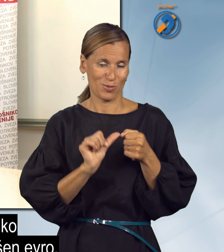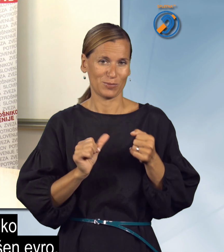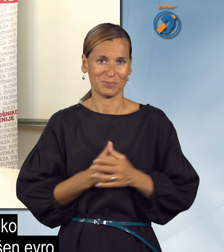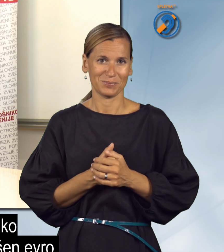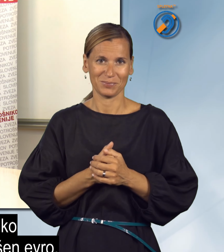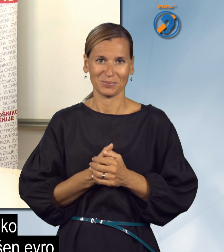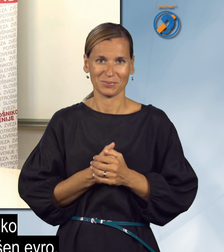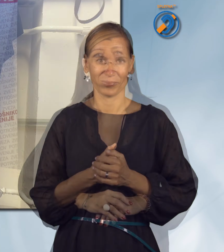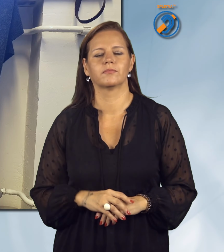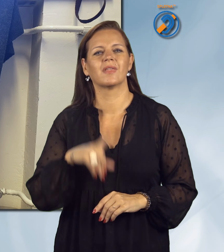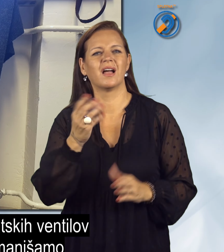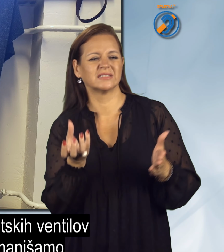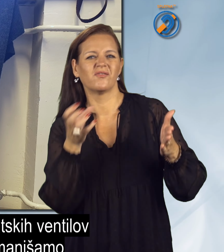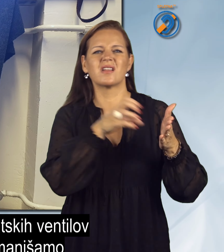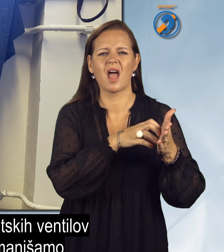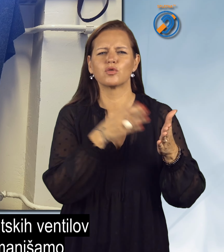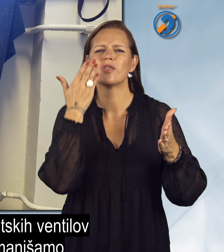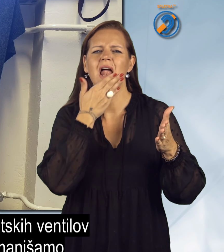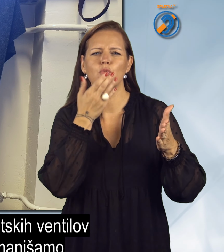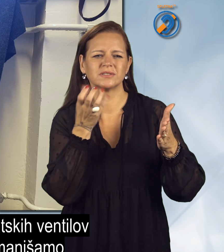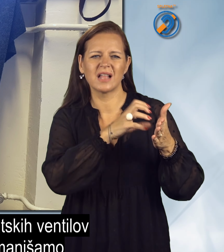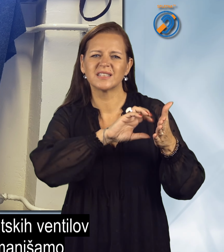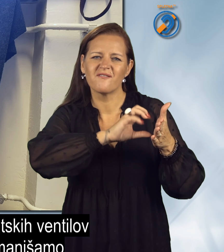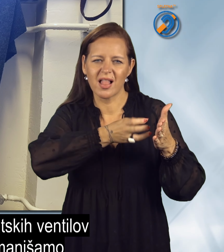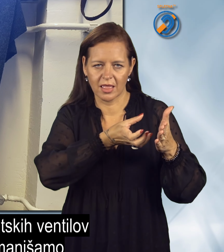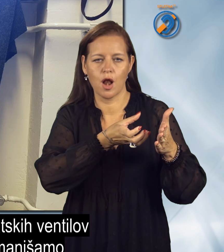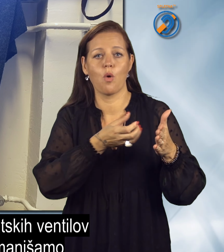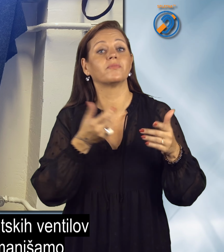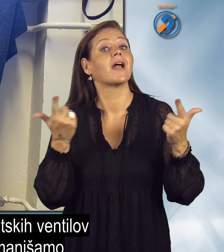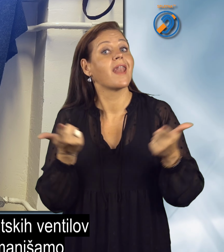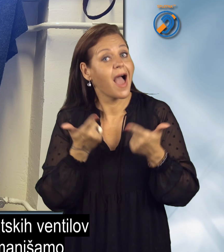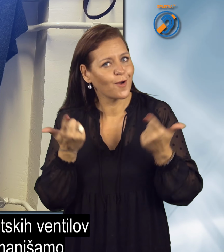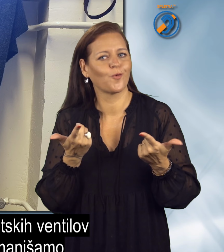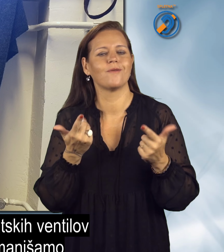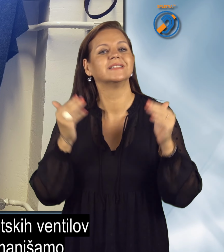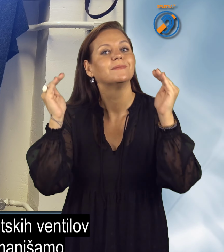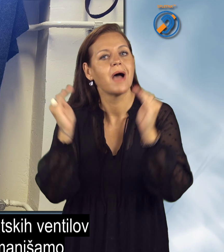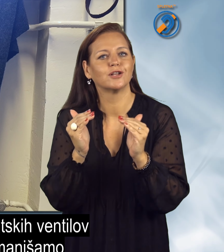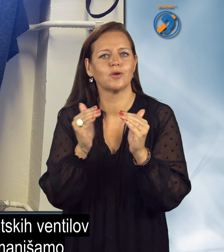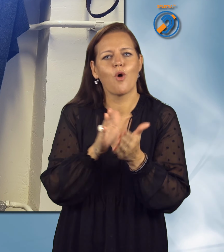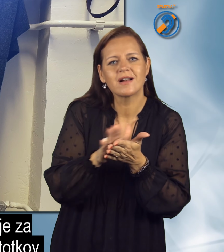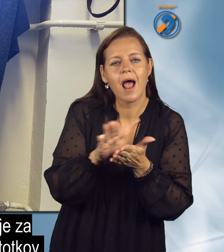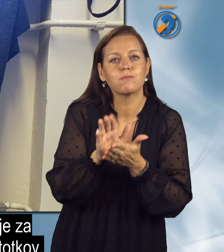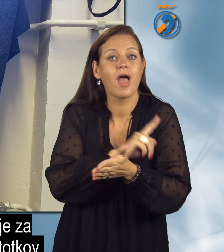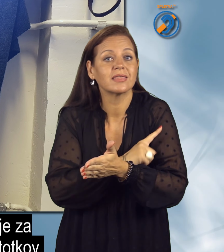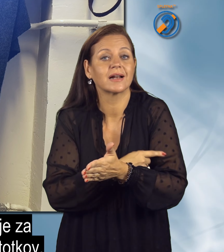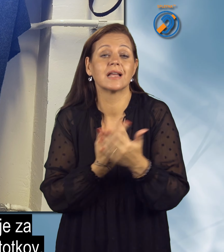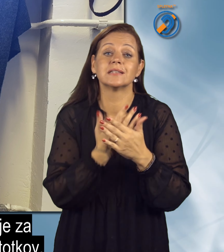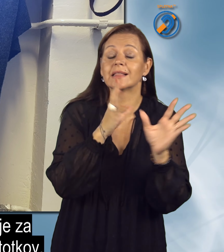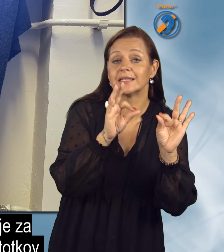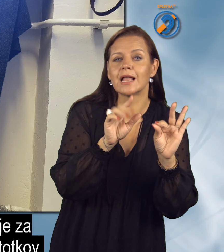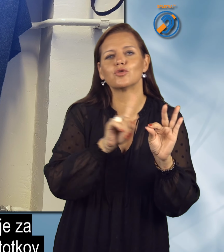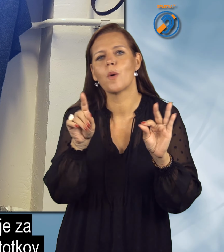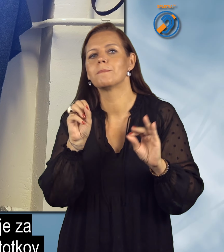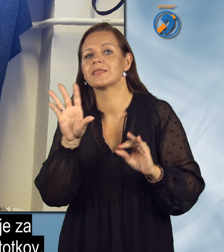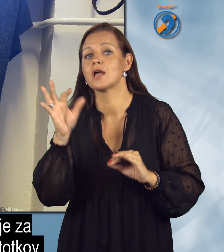prihranimo, kakšen evro. Z vgradnjo termostatskih ventilov lahko namreč zmanjšamo rabo